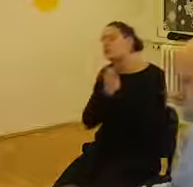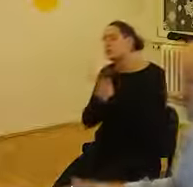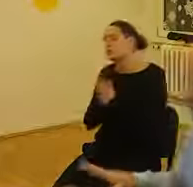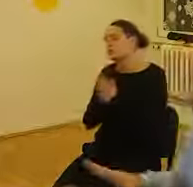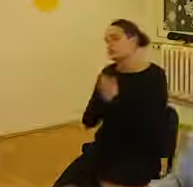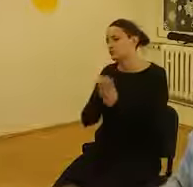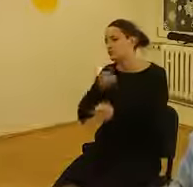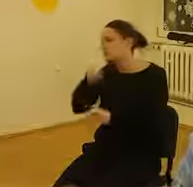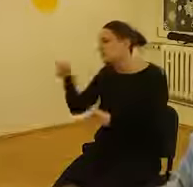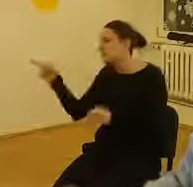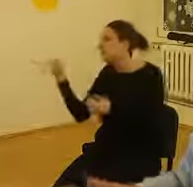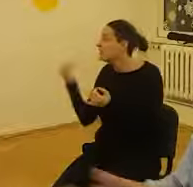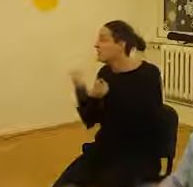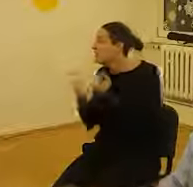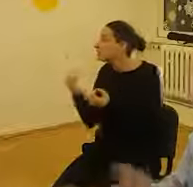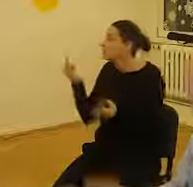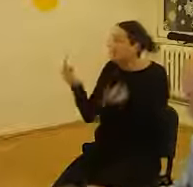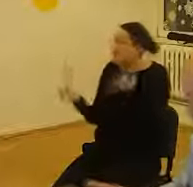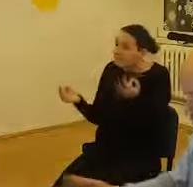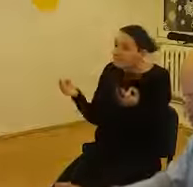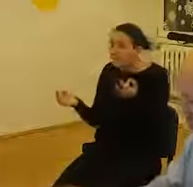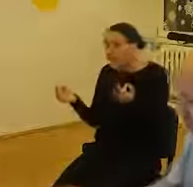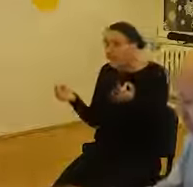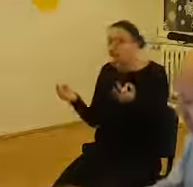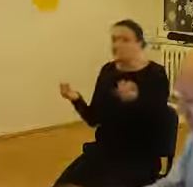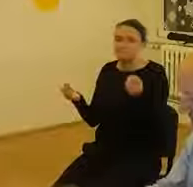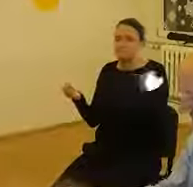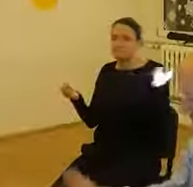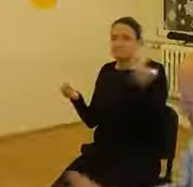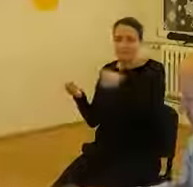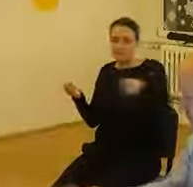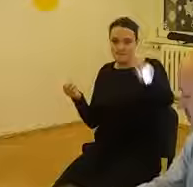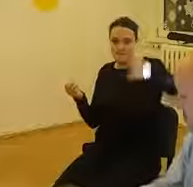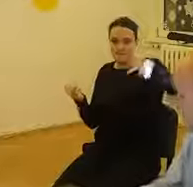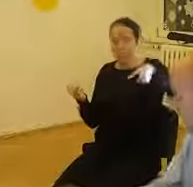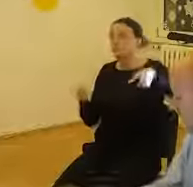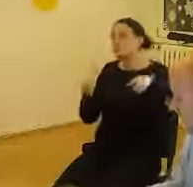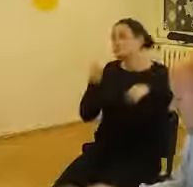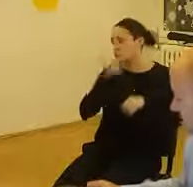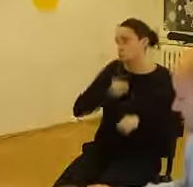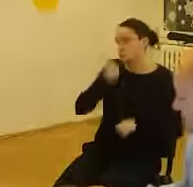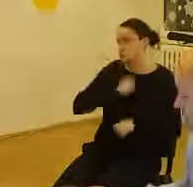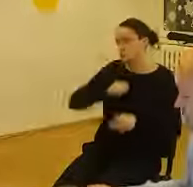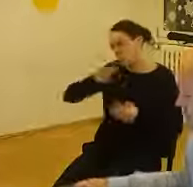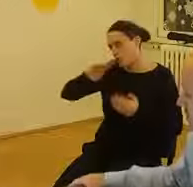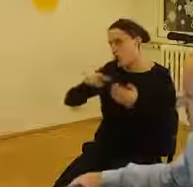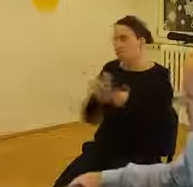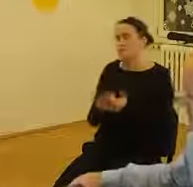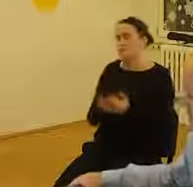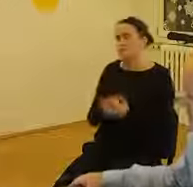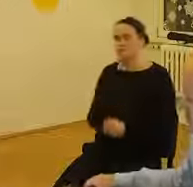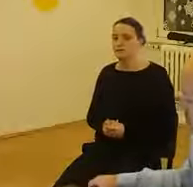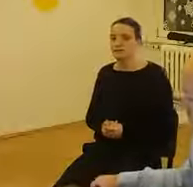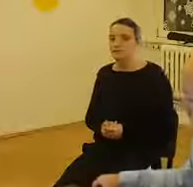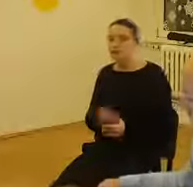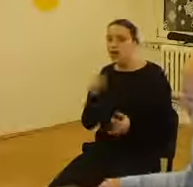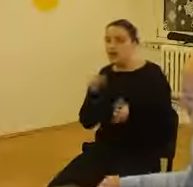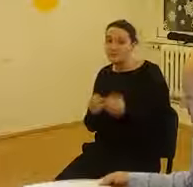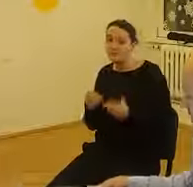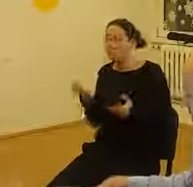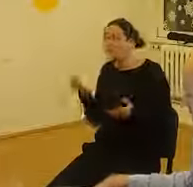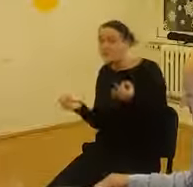Państwa, jeżeli ktoś się waha, to my chętnie spróbujemy odpowiedzieć na wszelkie wątpliwości. Jeżeli ktoś się